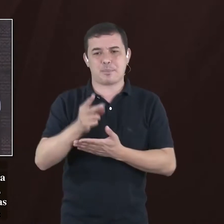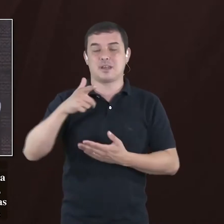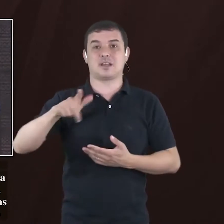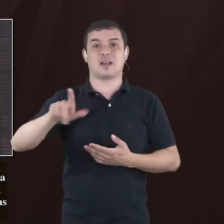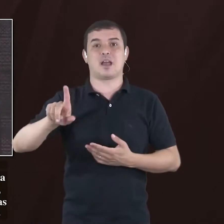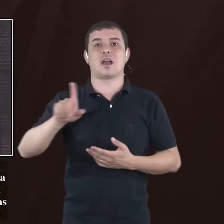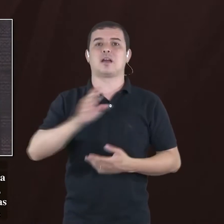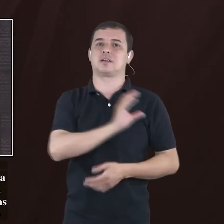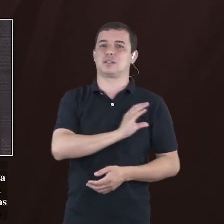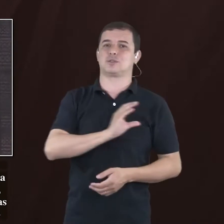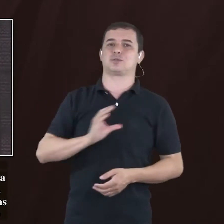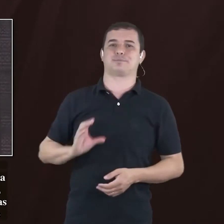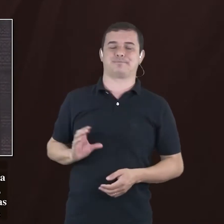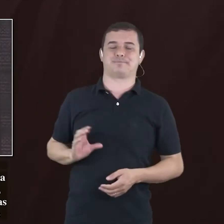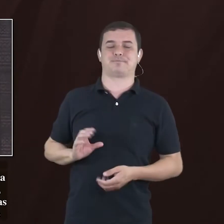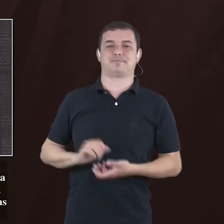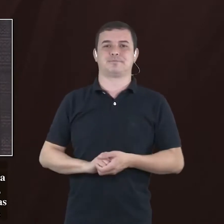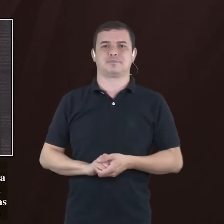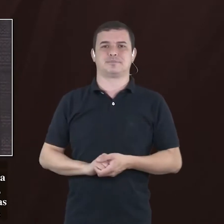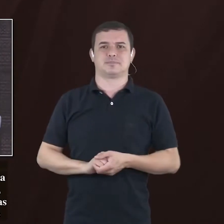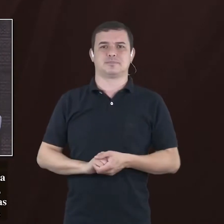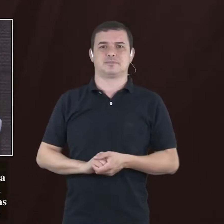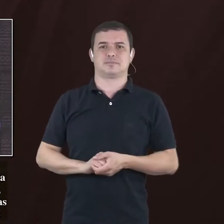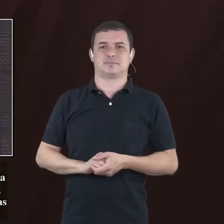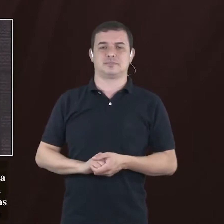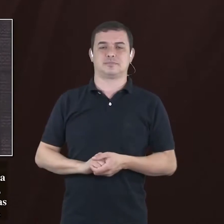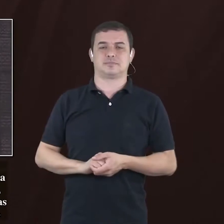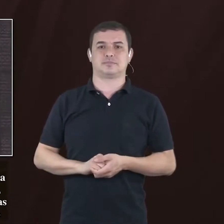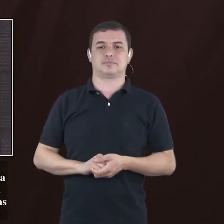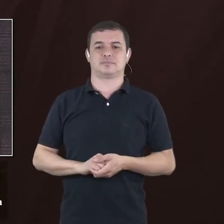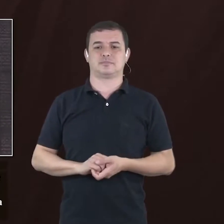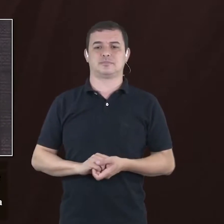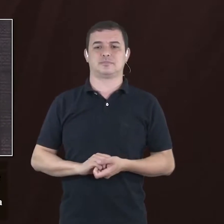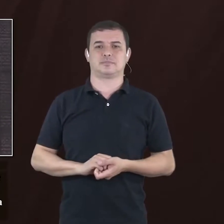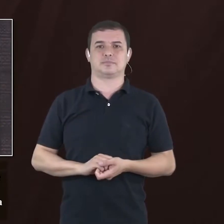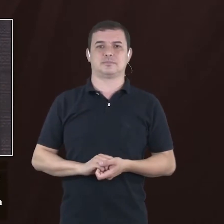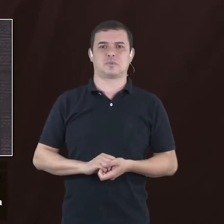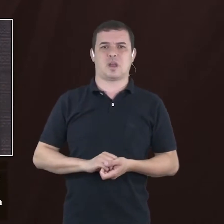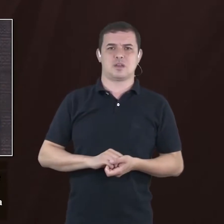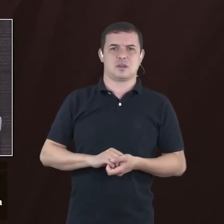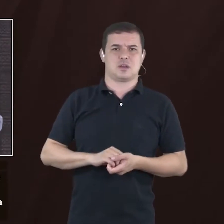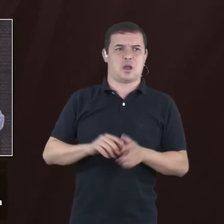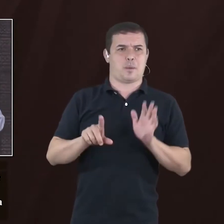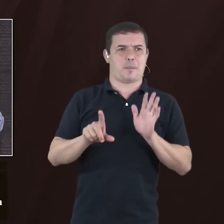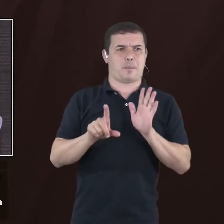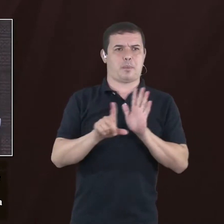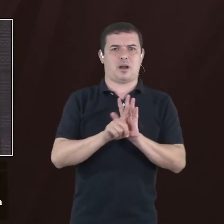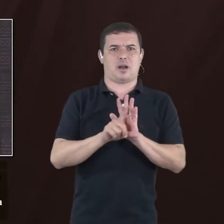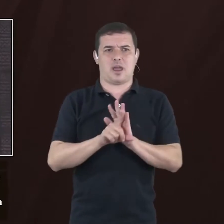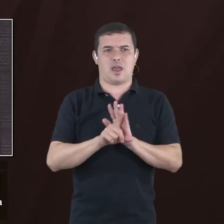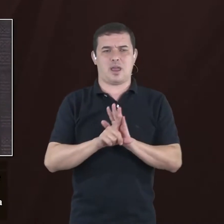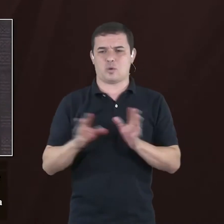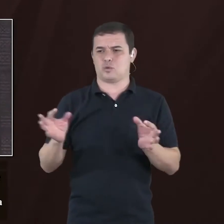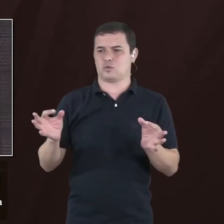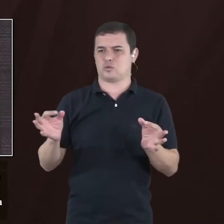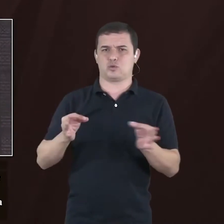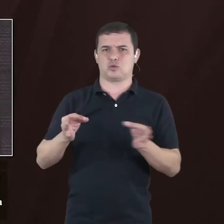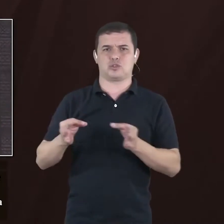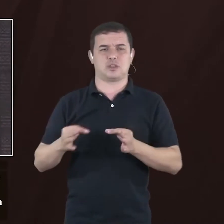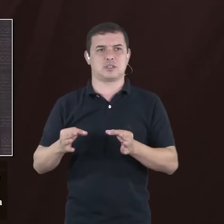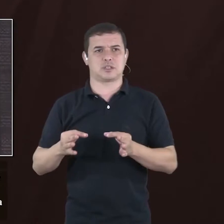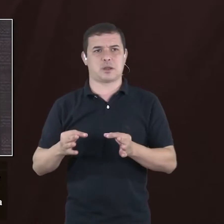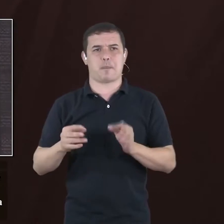para ganhar a Cristo e ser achado nele, não tendo justiça própria que procede de lei, senão a que